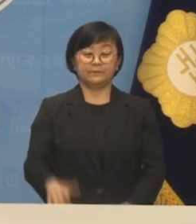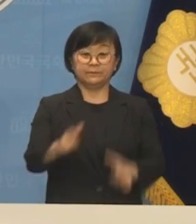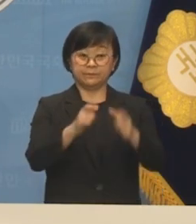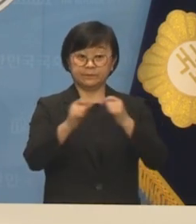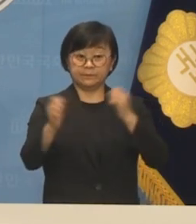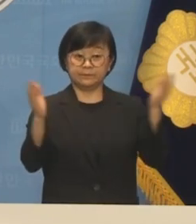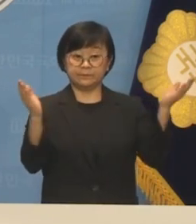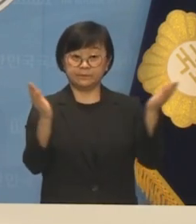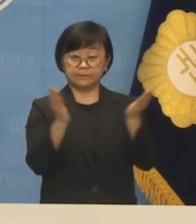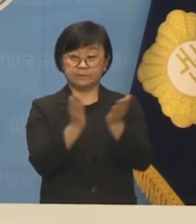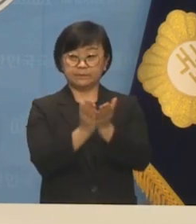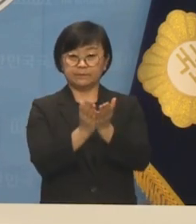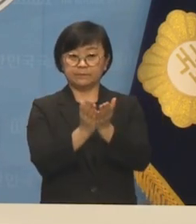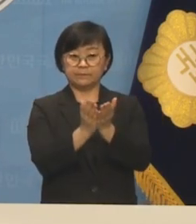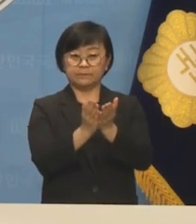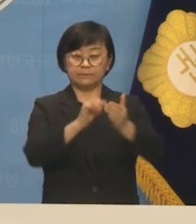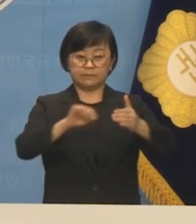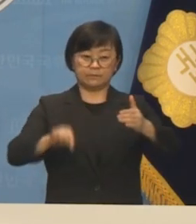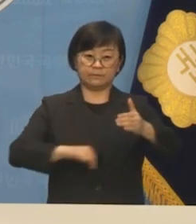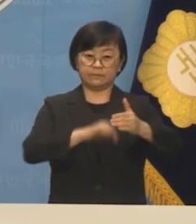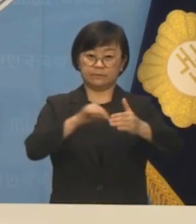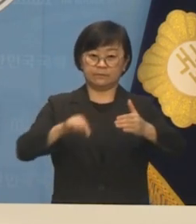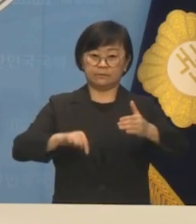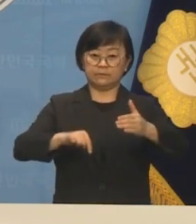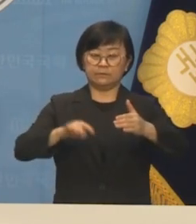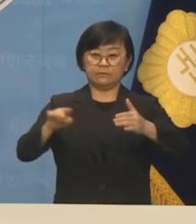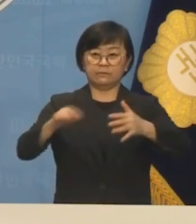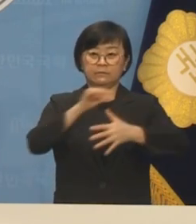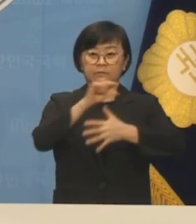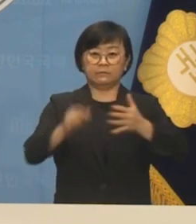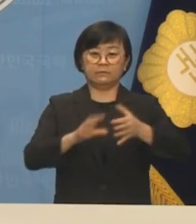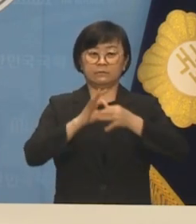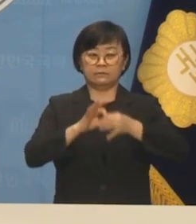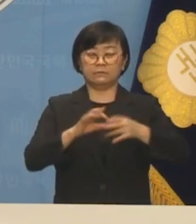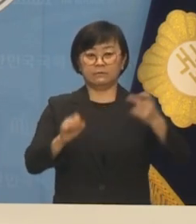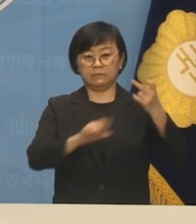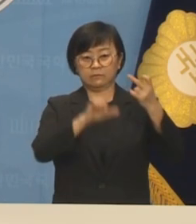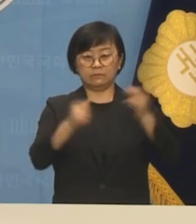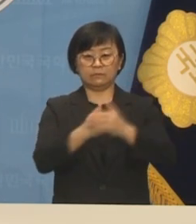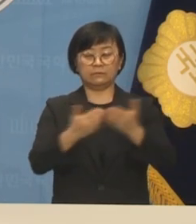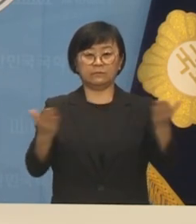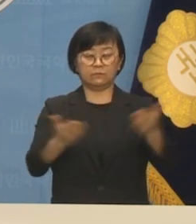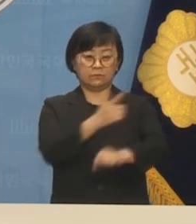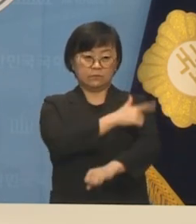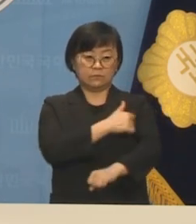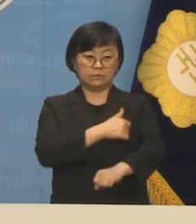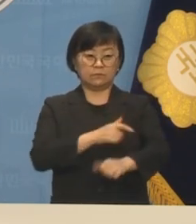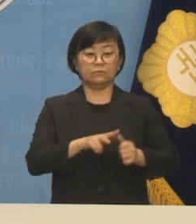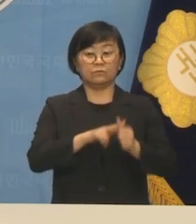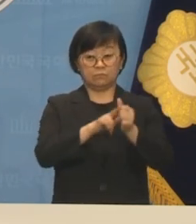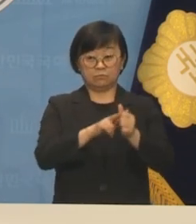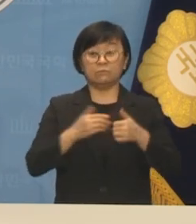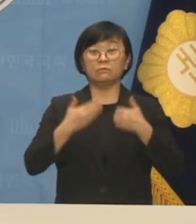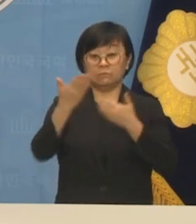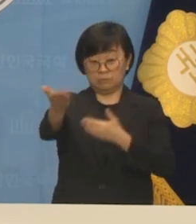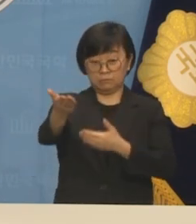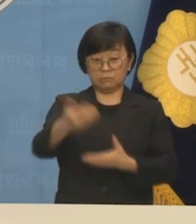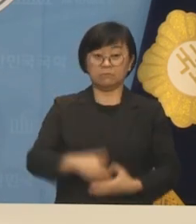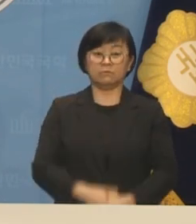이에 맞추어 내부 공모 선정 절차를 통해서 12월 노동이사 후보 명단을 진흥원에